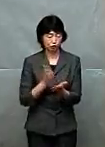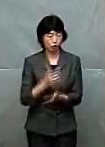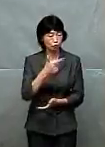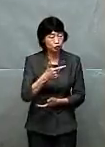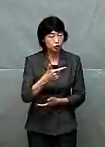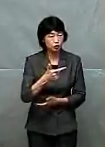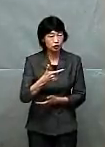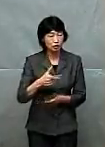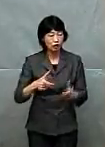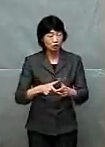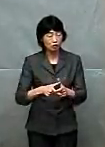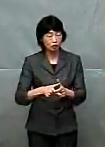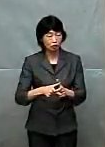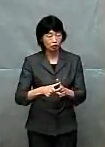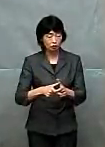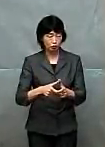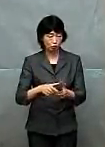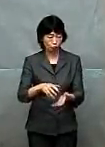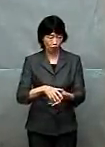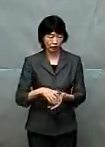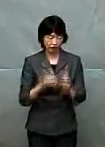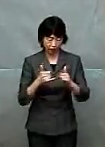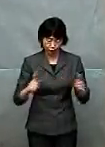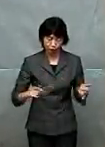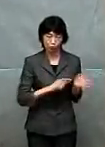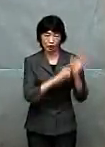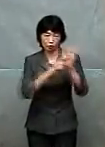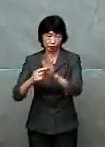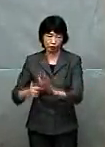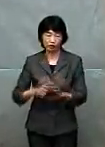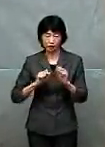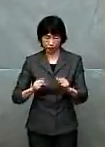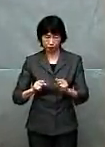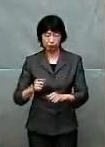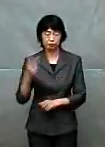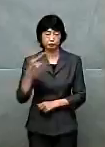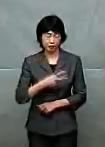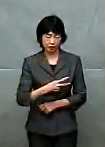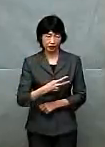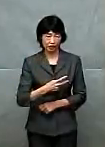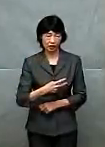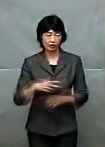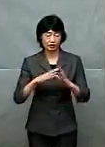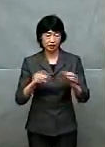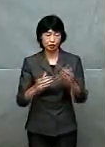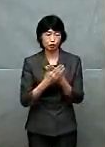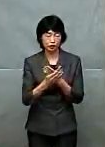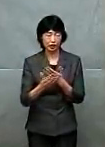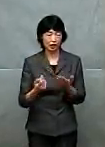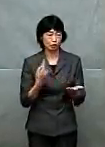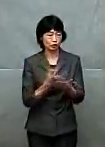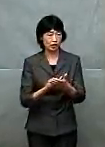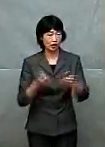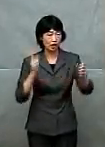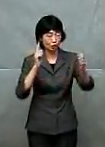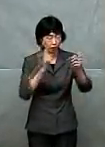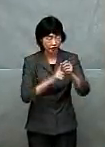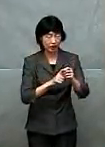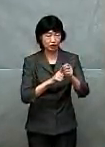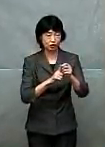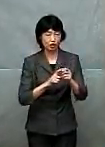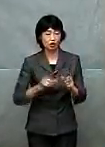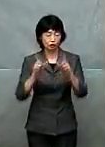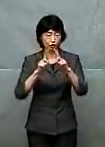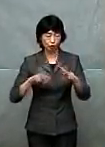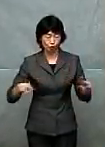によるデモンストレーションが行われますほか、全国アビリンピックへの出場を目指す東北各